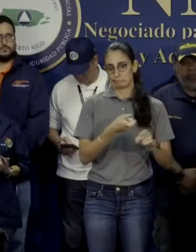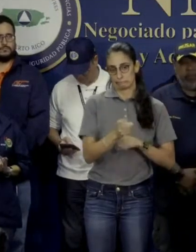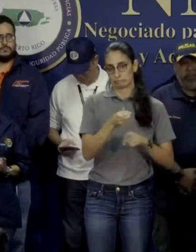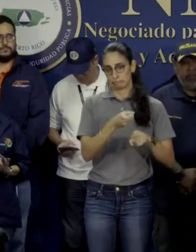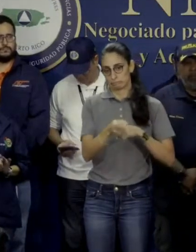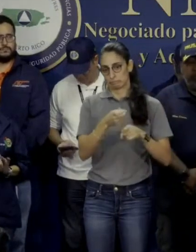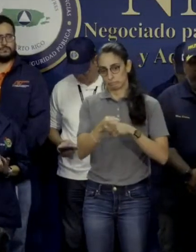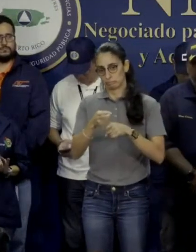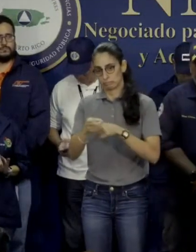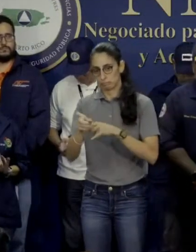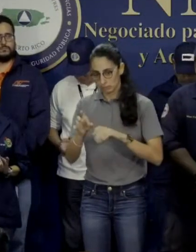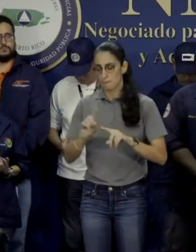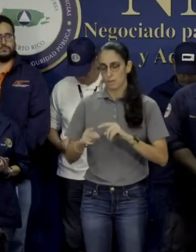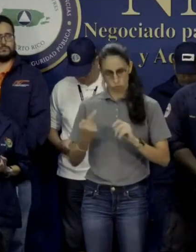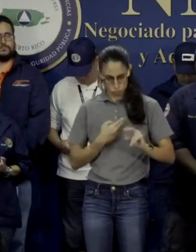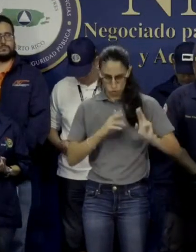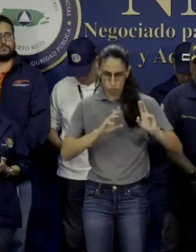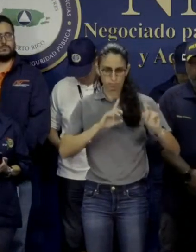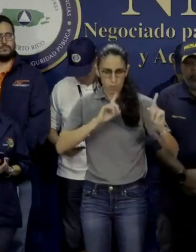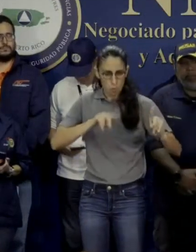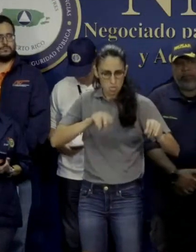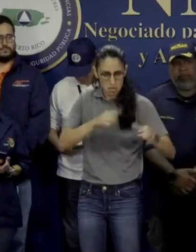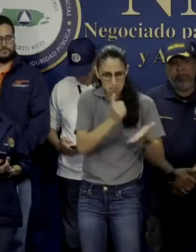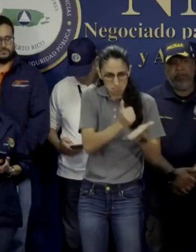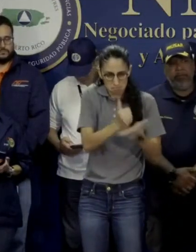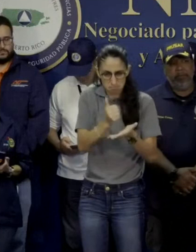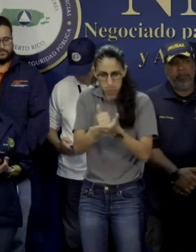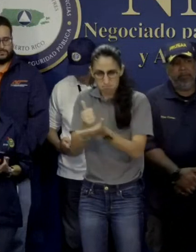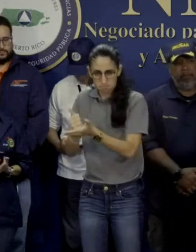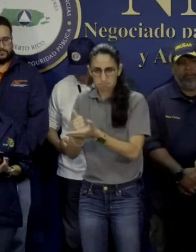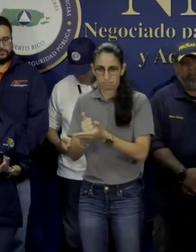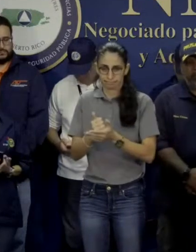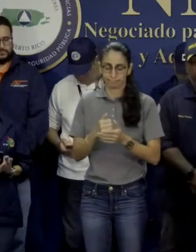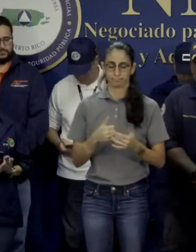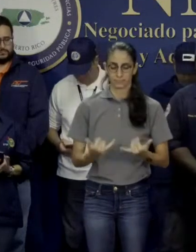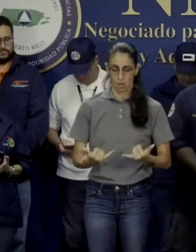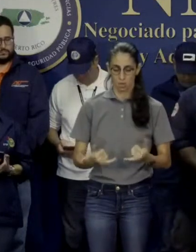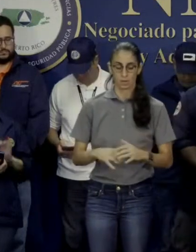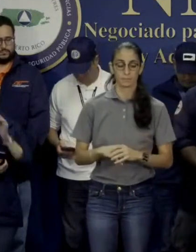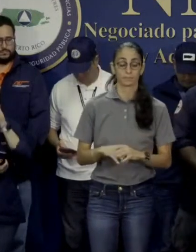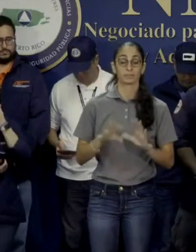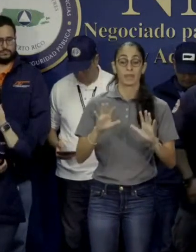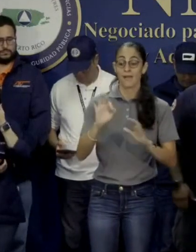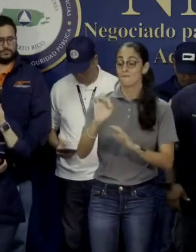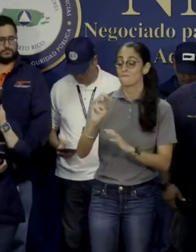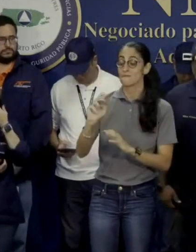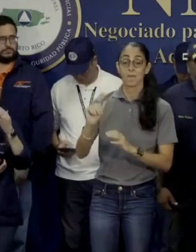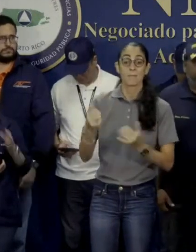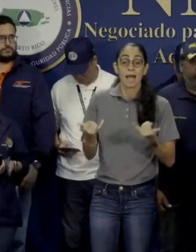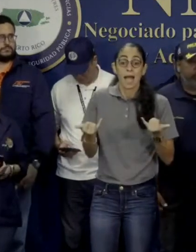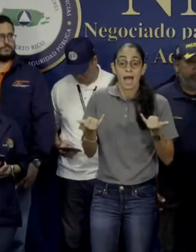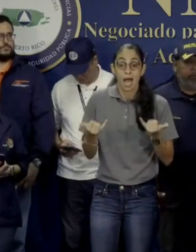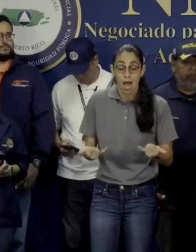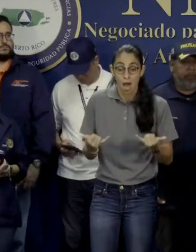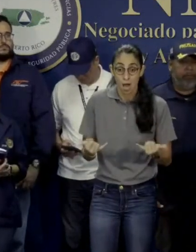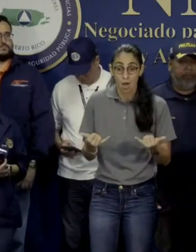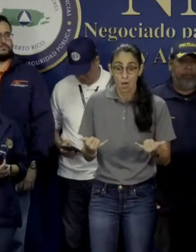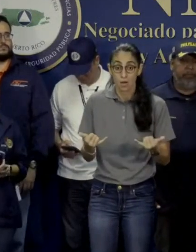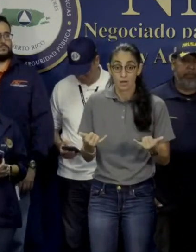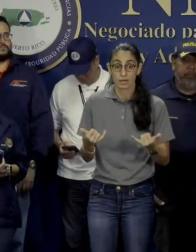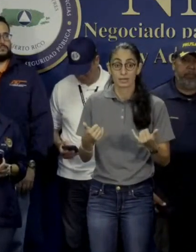a esta respuesta al impacto del huracán Fiona. Tengo que decir que FEMA ahora mismo tiene en Puerto